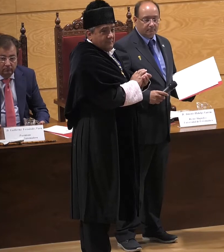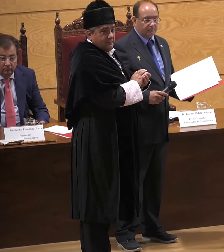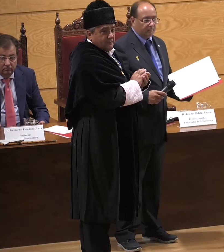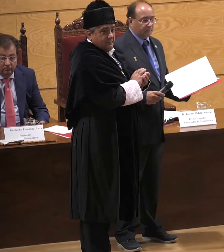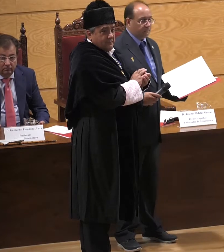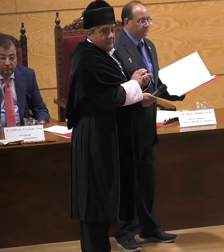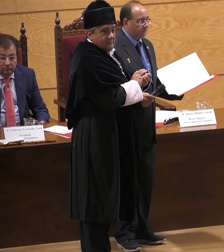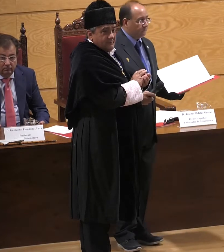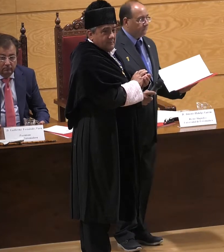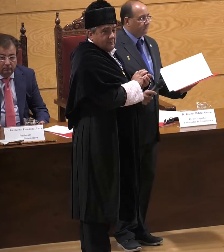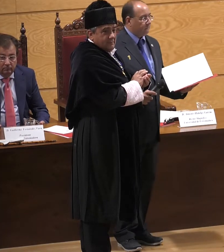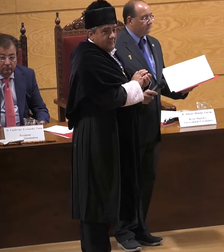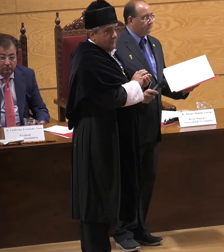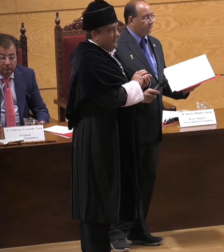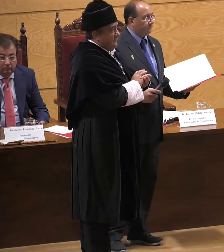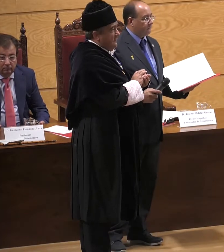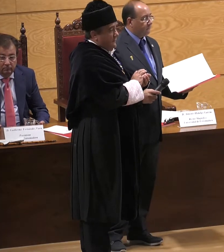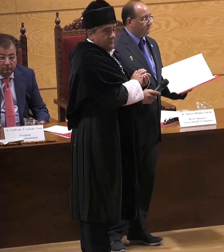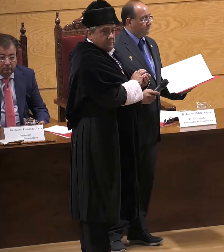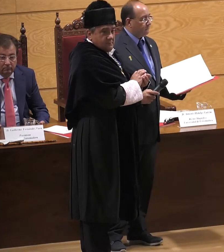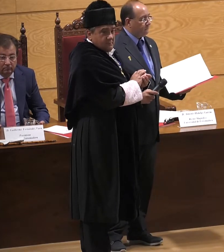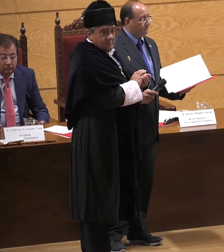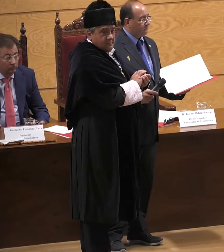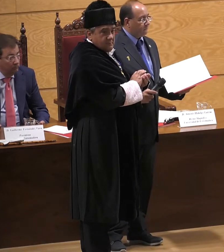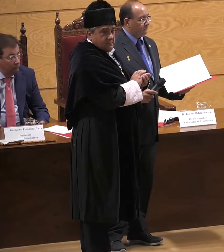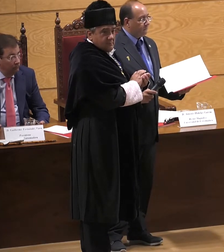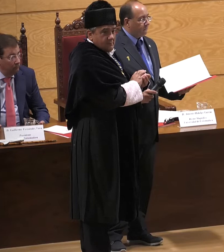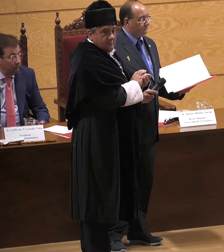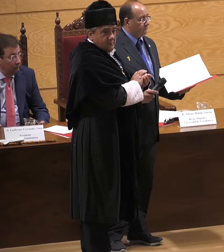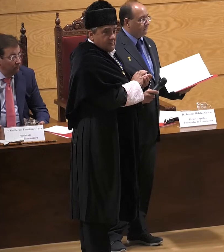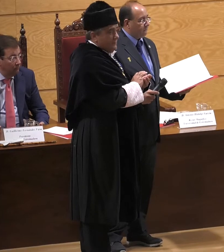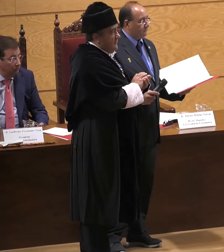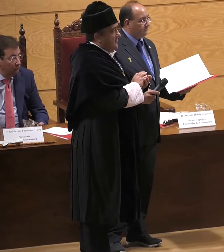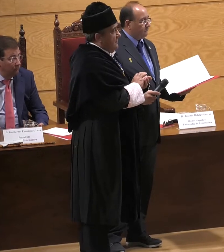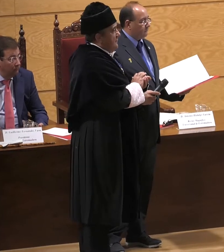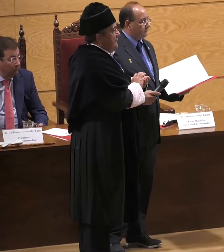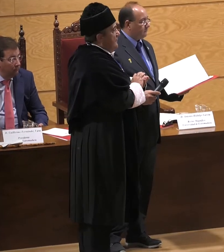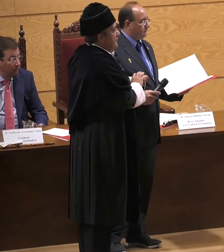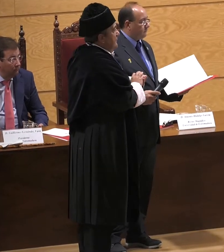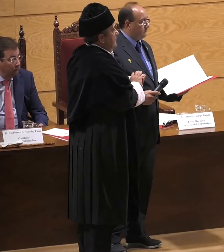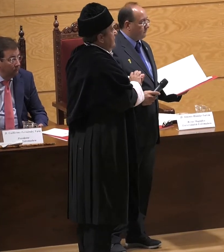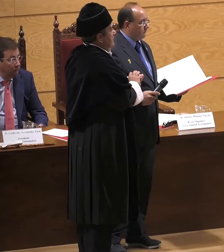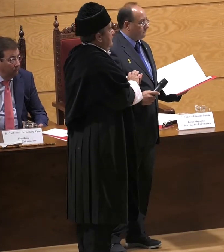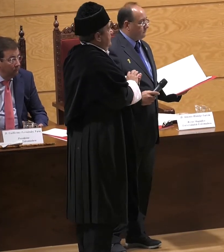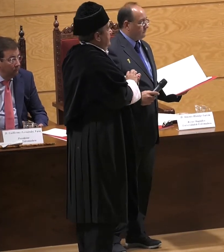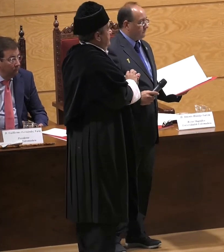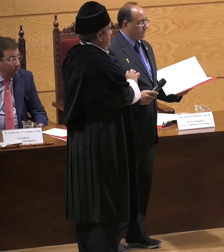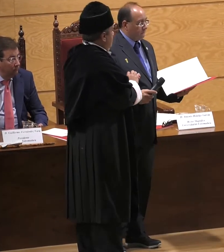Por la Facultad de Ciencias del Deporte, doña Jara González Silva, don Sergio González Espinosa, don José Martín Gamonales Puerto.